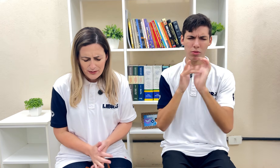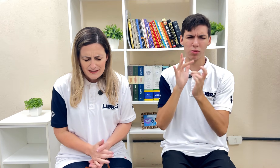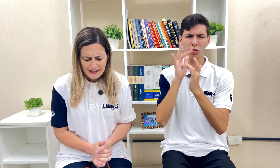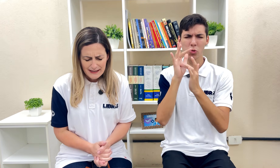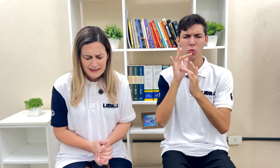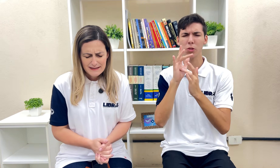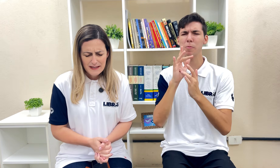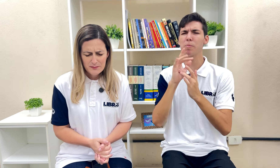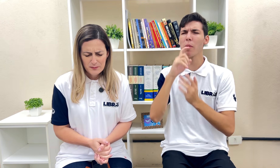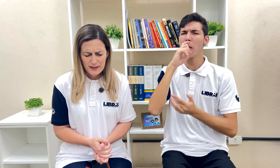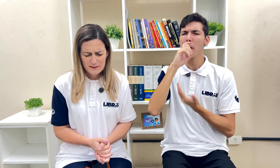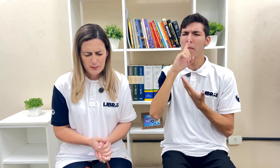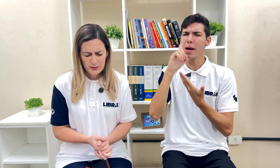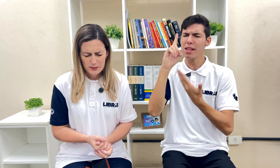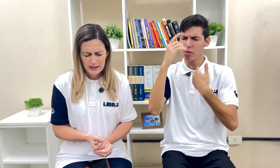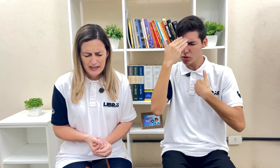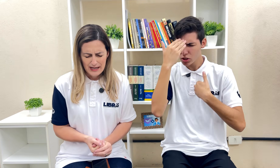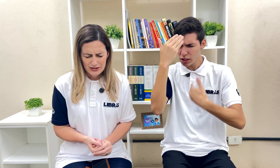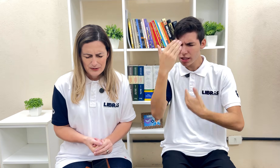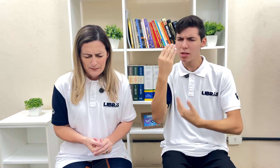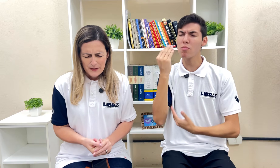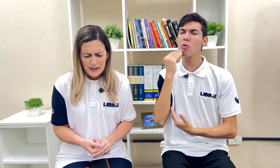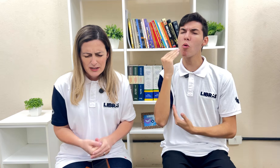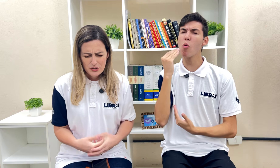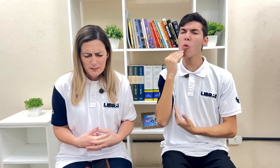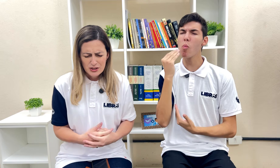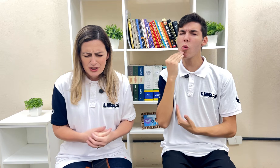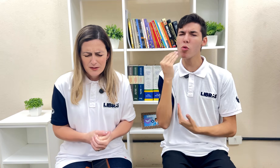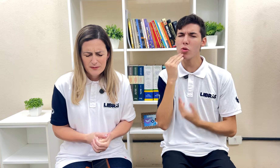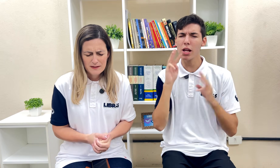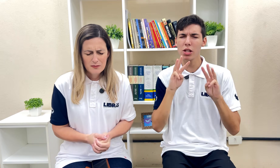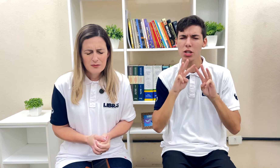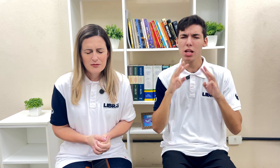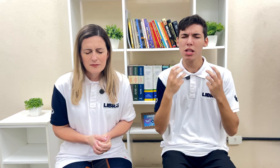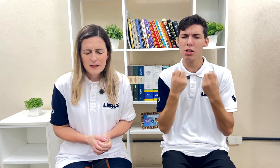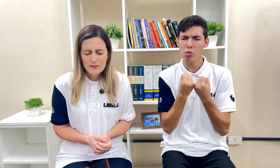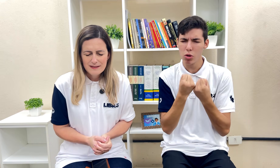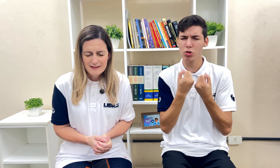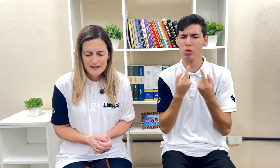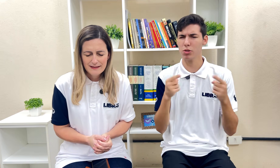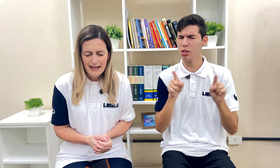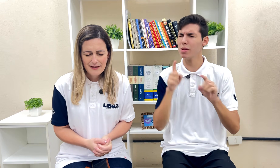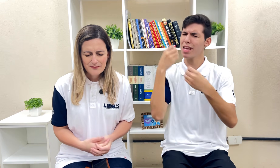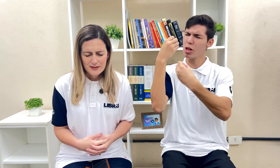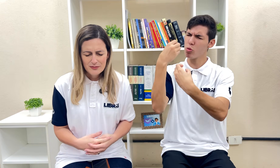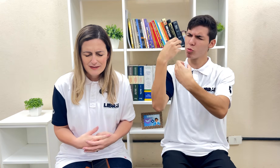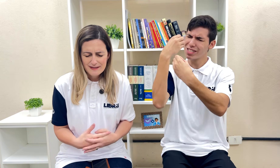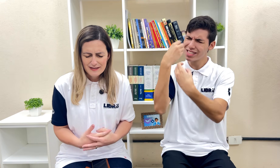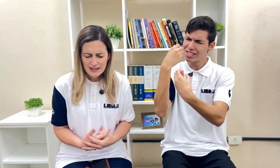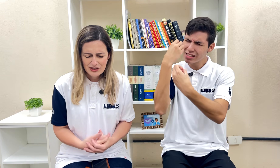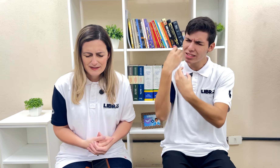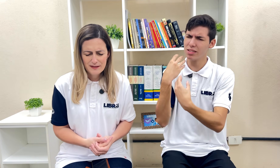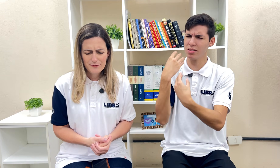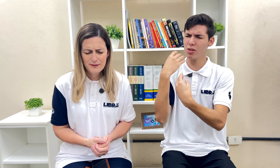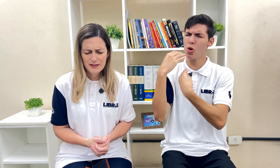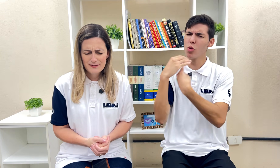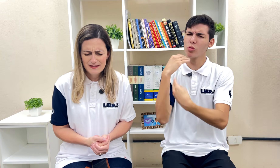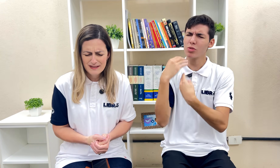lhe agradecemos por essa oportunidade e te pedimos, Senhor, que o Senhor venha nos ensina a te servir, nos ensina a